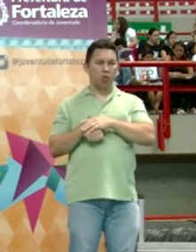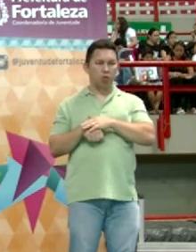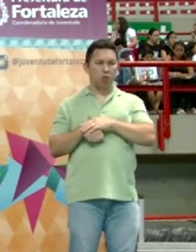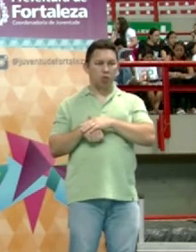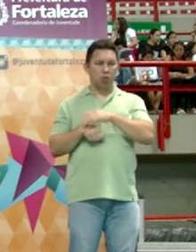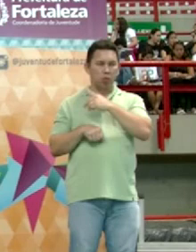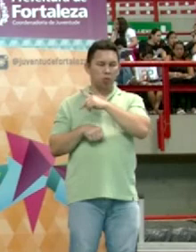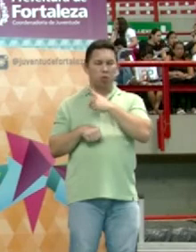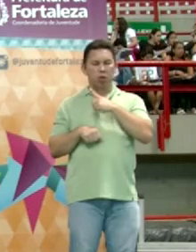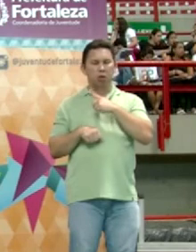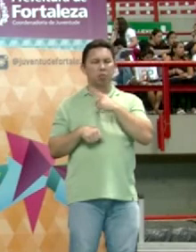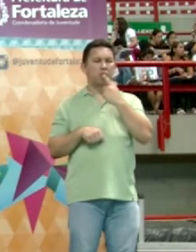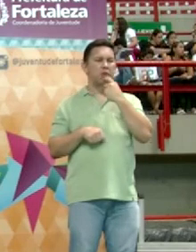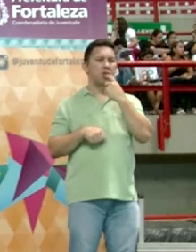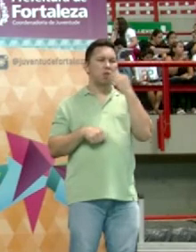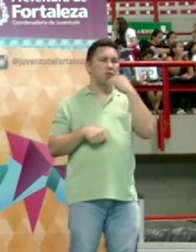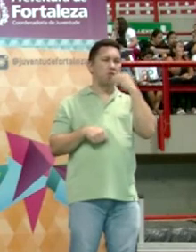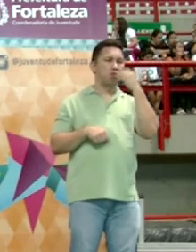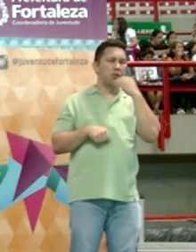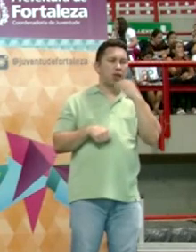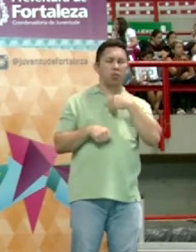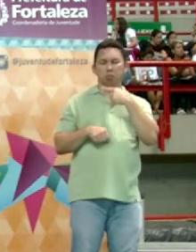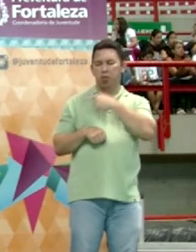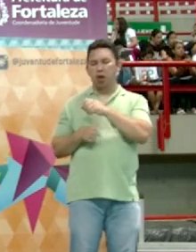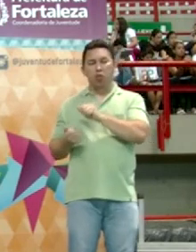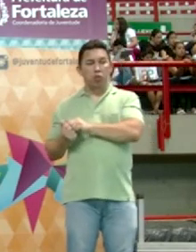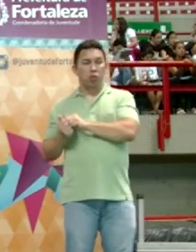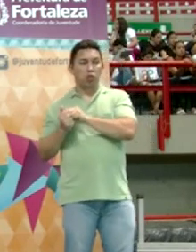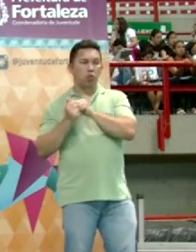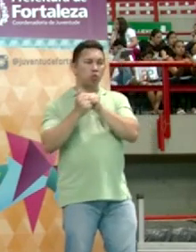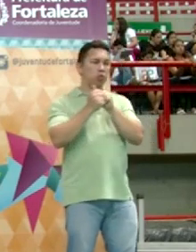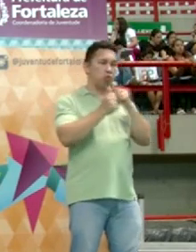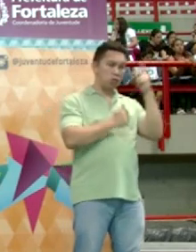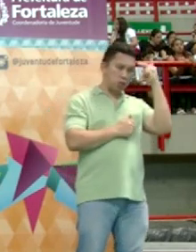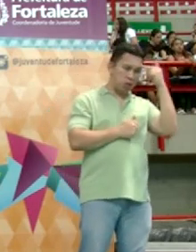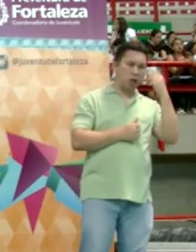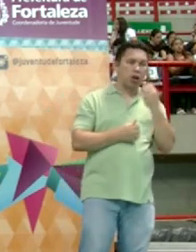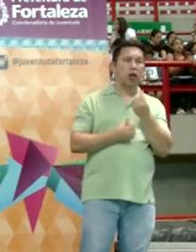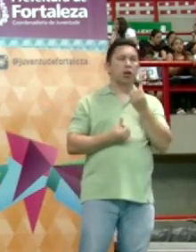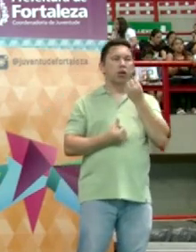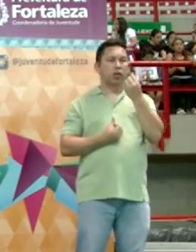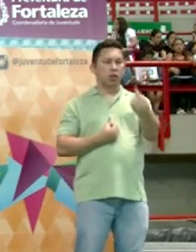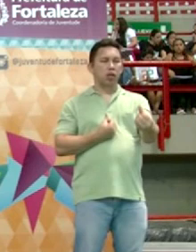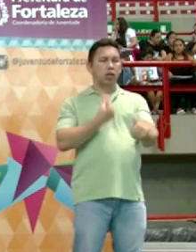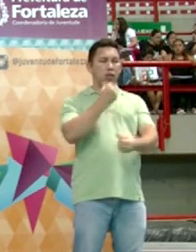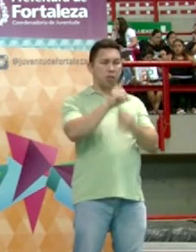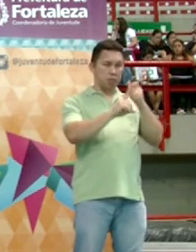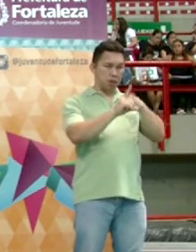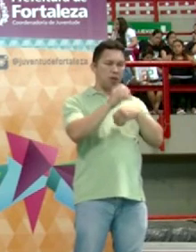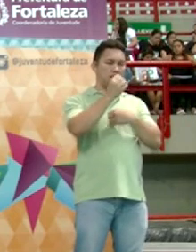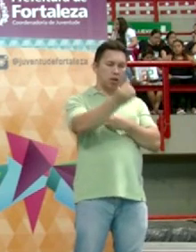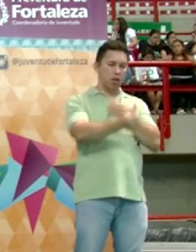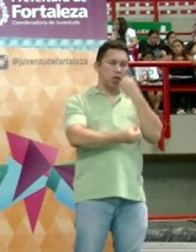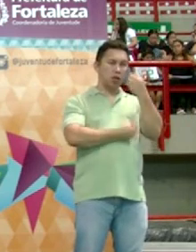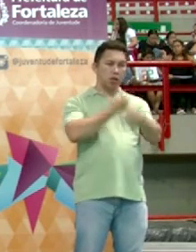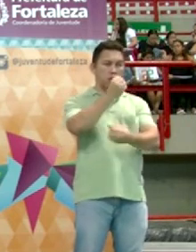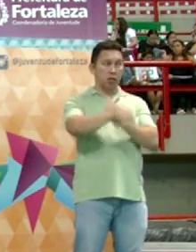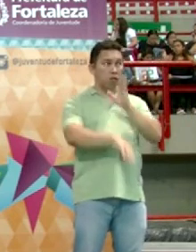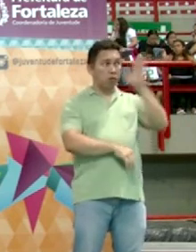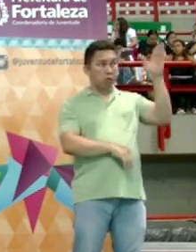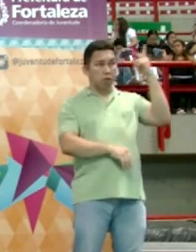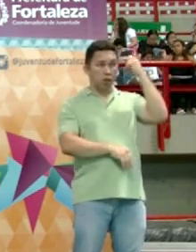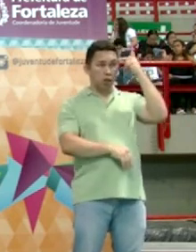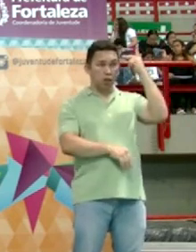um grande milagre de Deus nas nossas vidas. E agora, de 6 em 6 meses, nós vamos ela se curou, graças a Deus. E nós vamos a